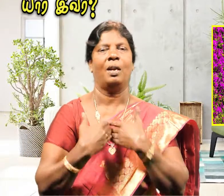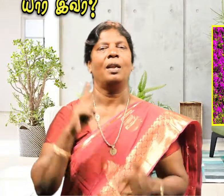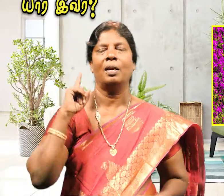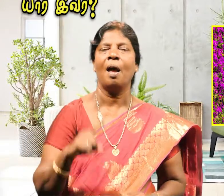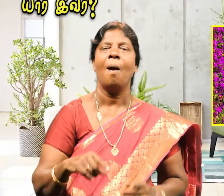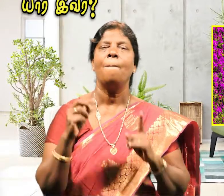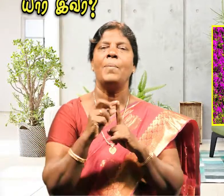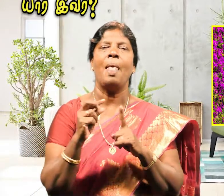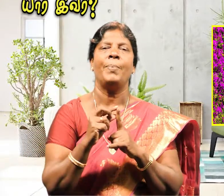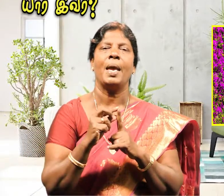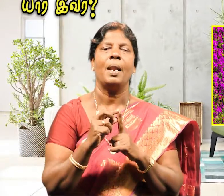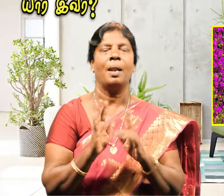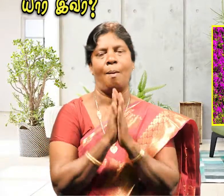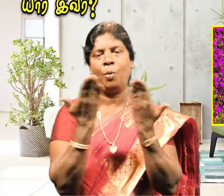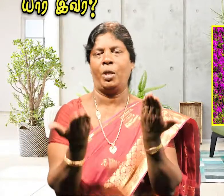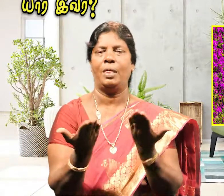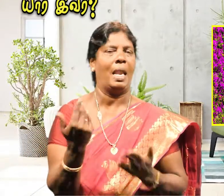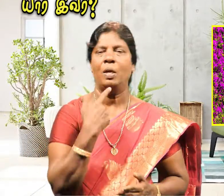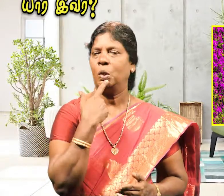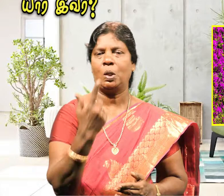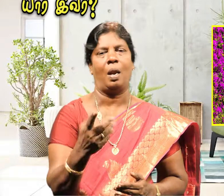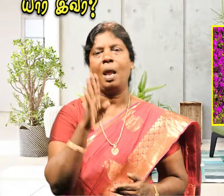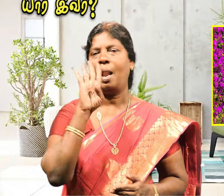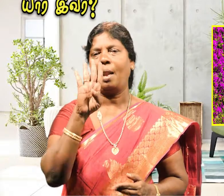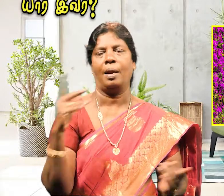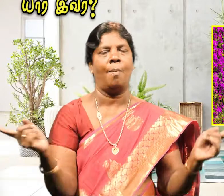செய்கிறார் என்று பிலிப்பியர் என்கிற புத்தகத்தில்